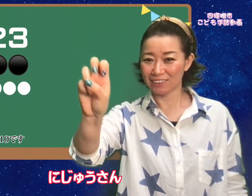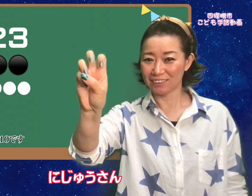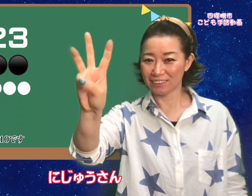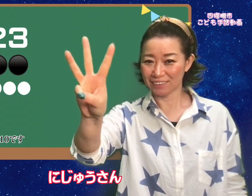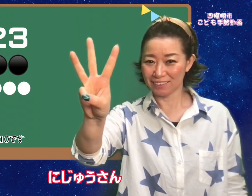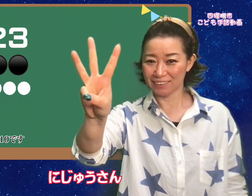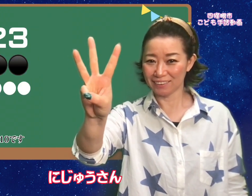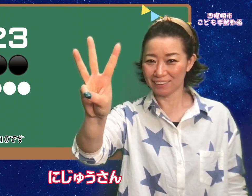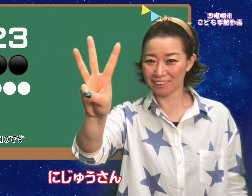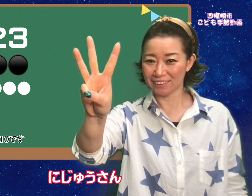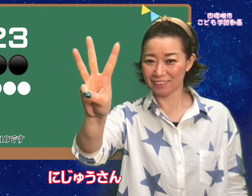23、